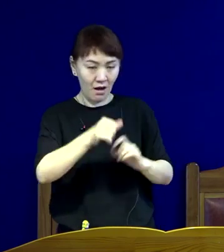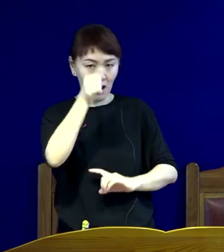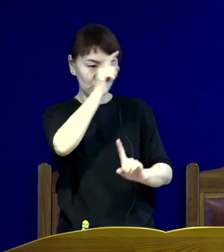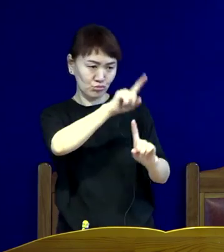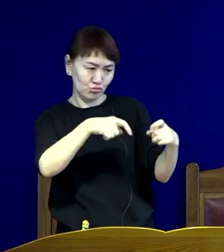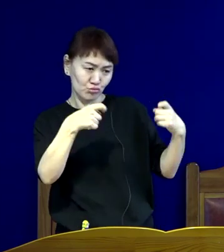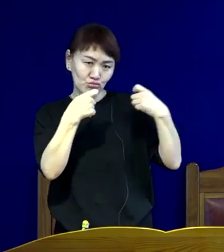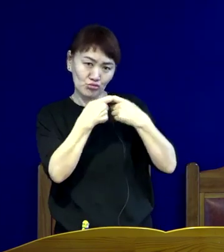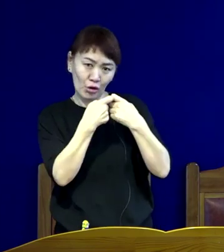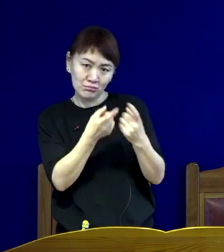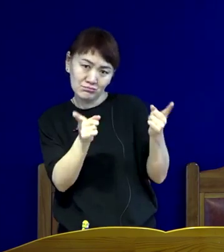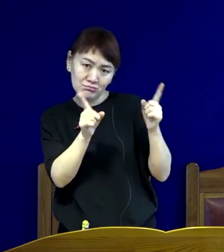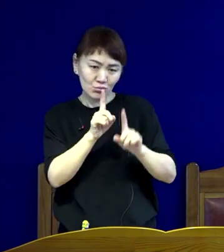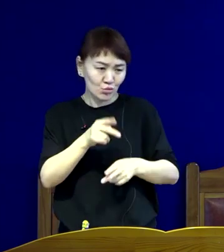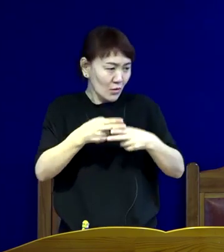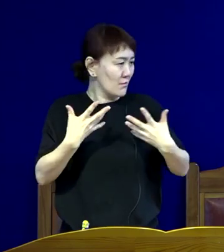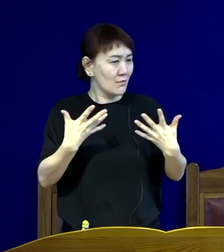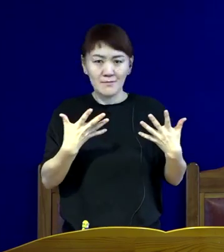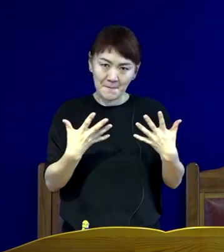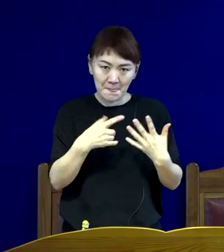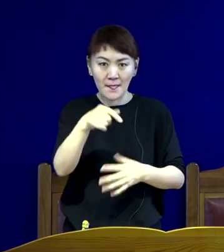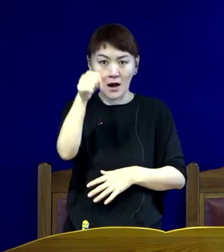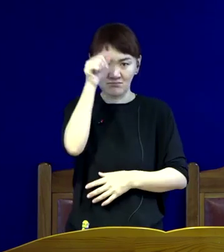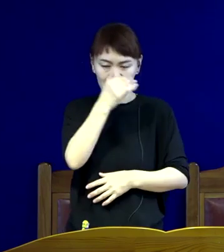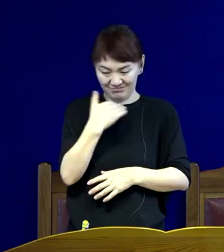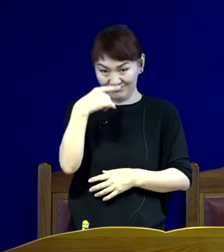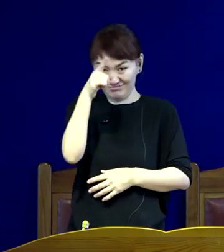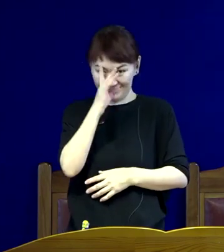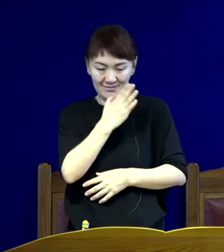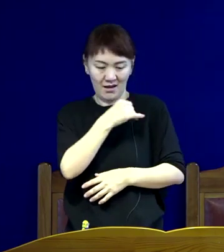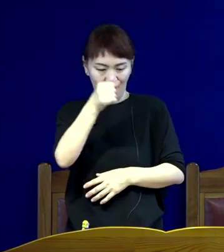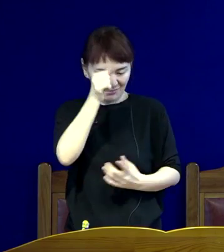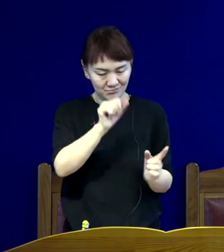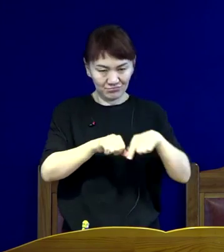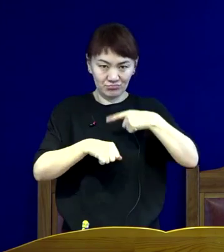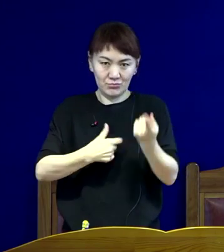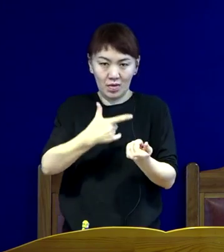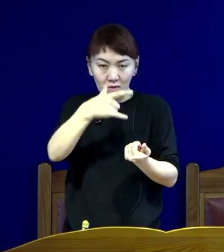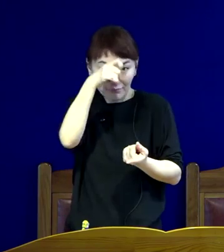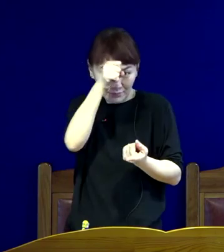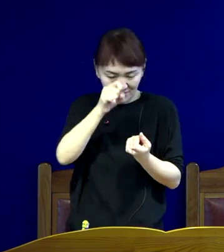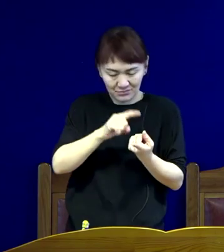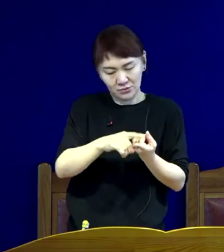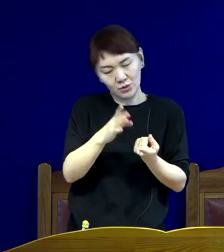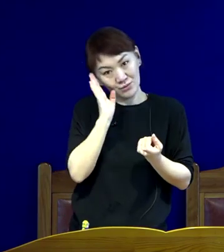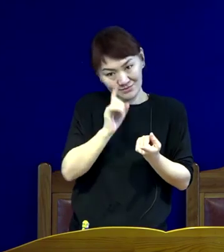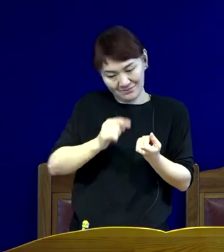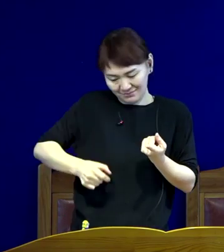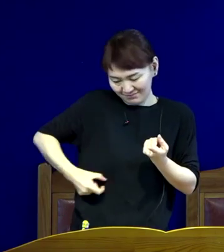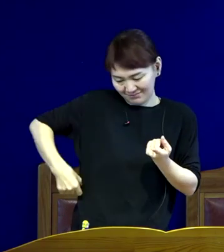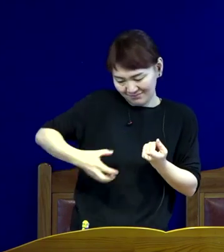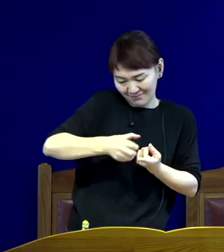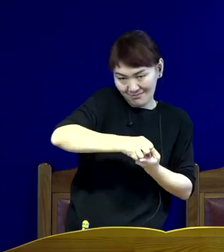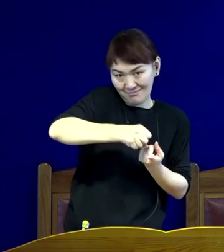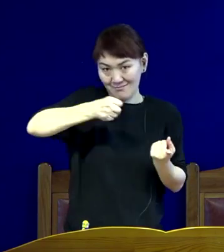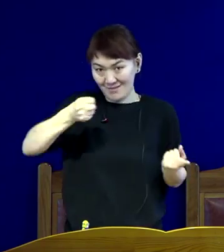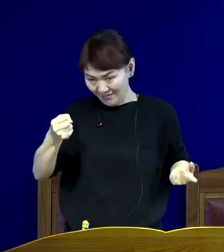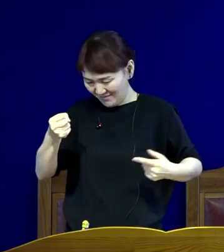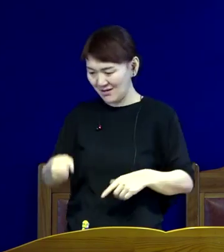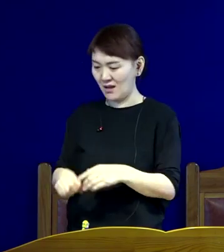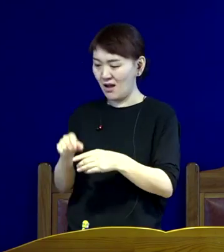잠들게 하시니 잠들매 그가 그 갈빗대 하나를 취하고 살로 대신 채우시고